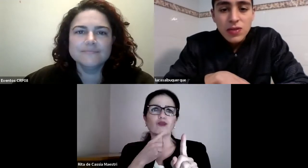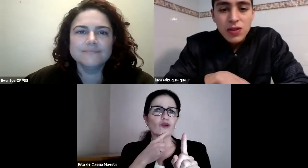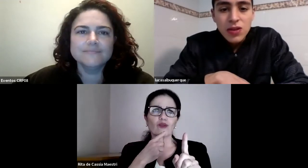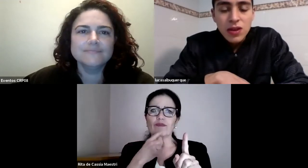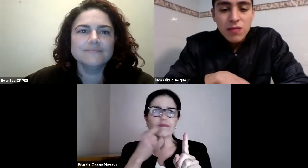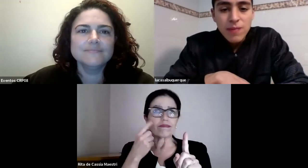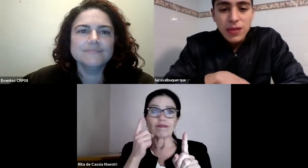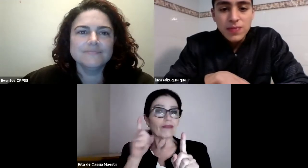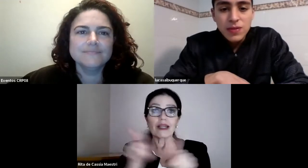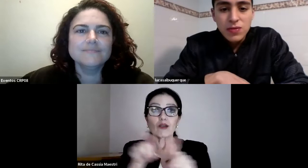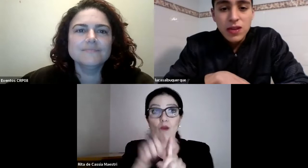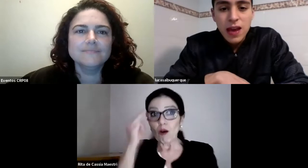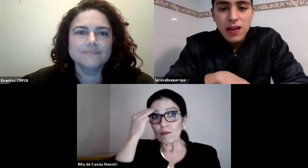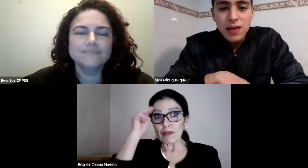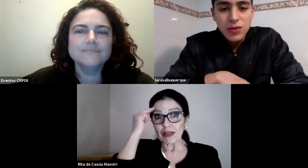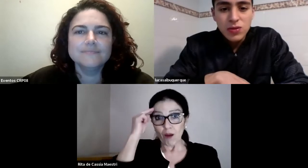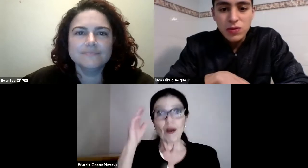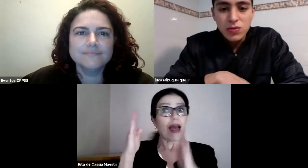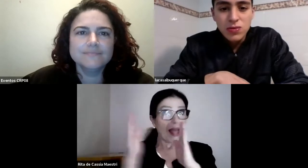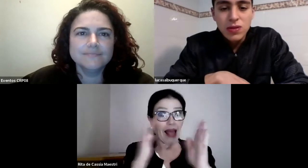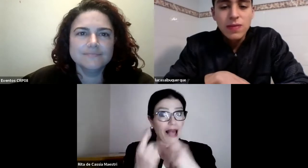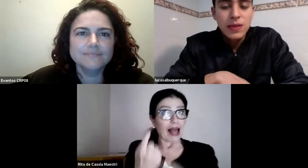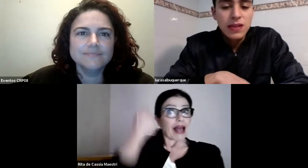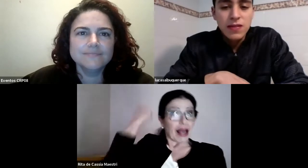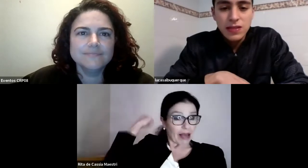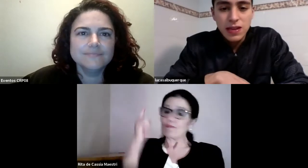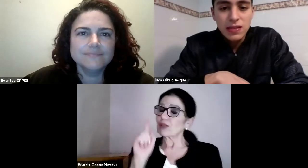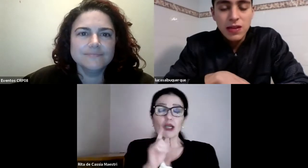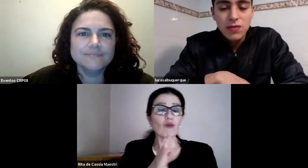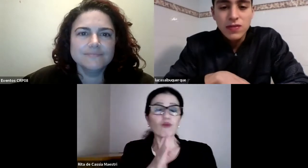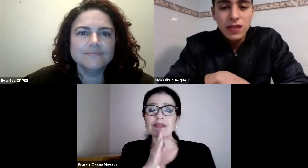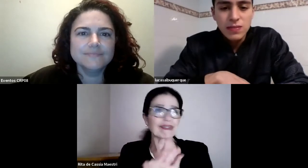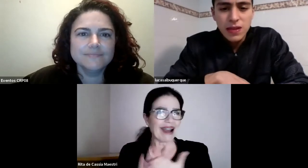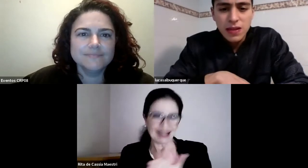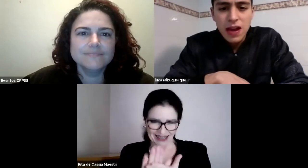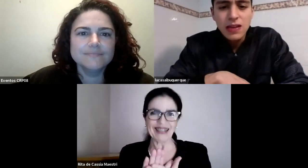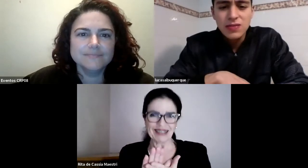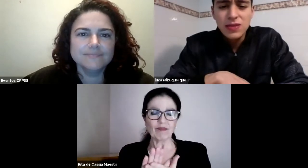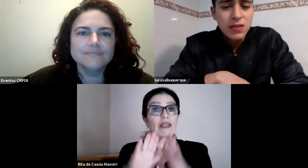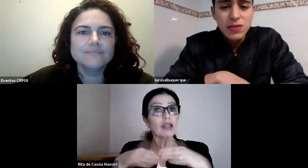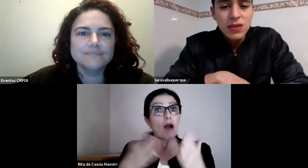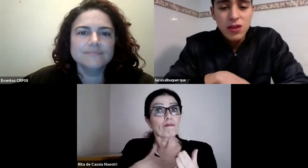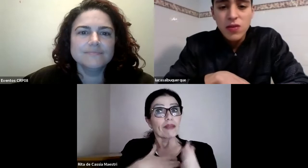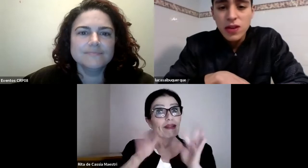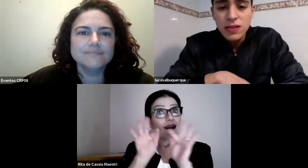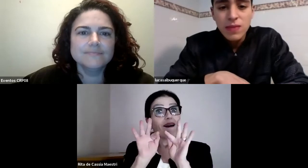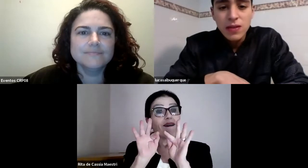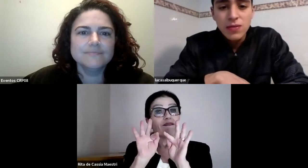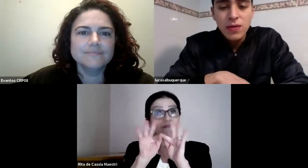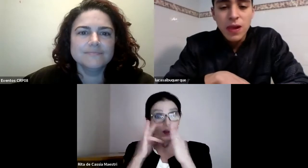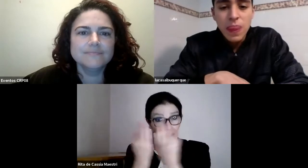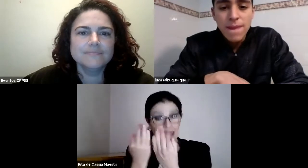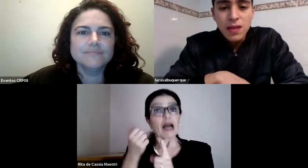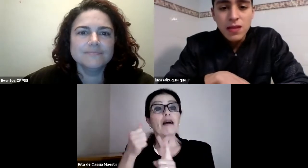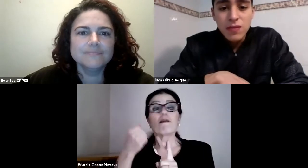não se tinha uma percepção do que era a pessoa surda, pensava-se que eles eram deficientes mentais, não se tinha